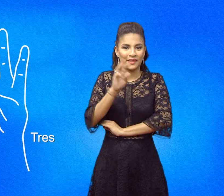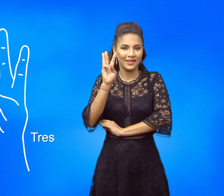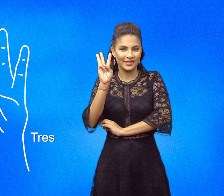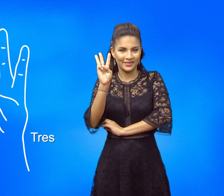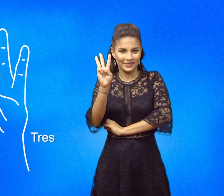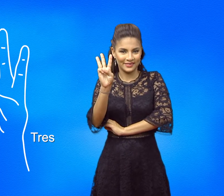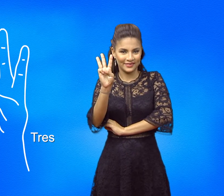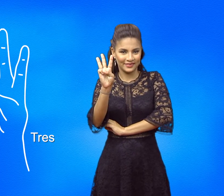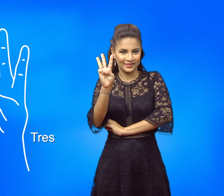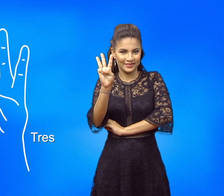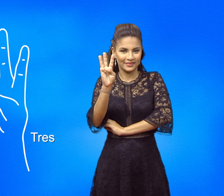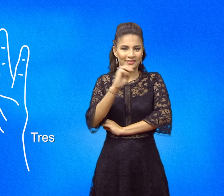3